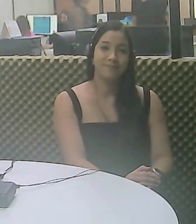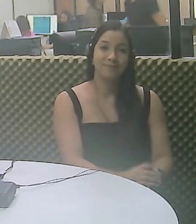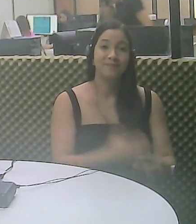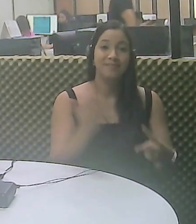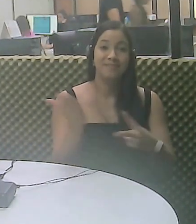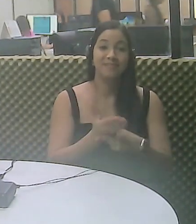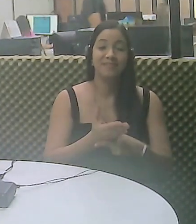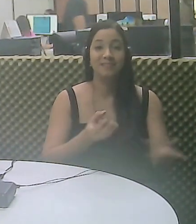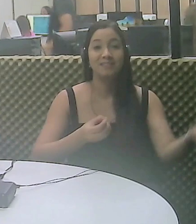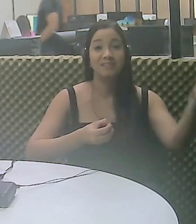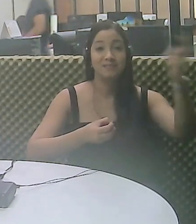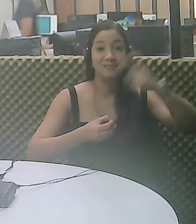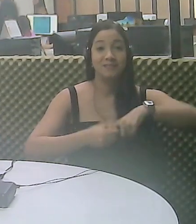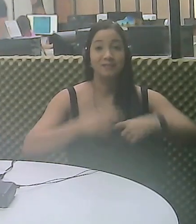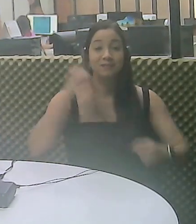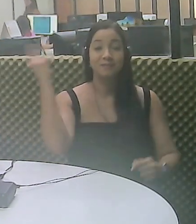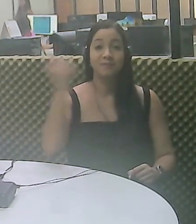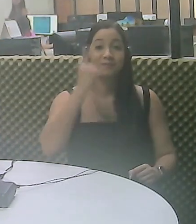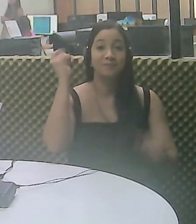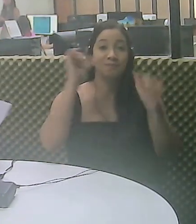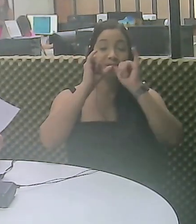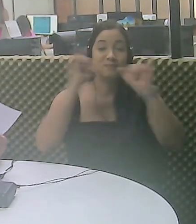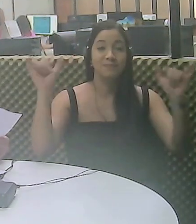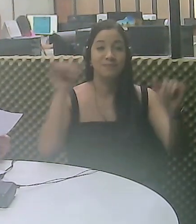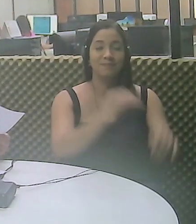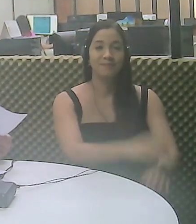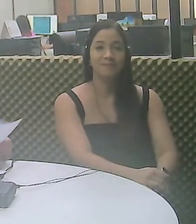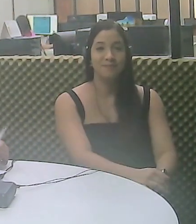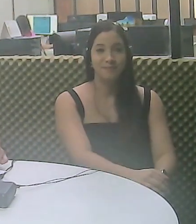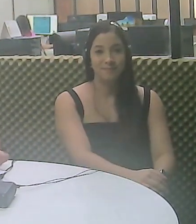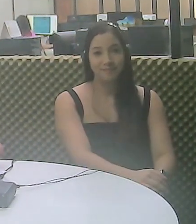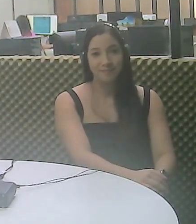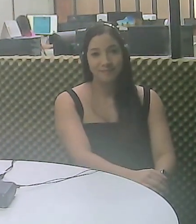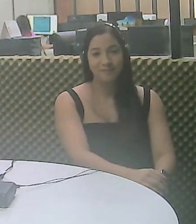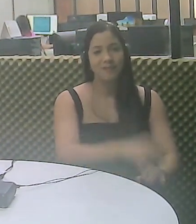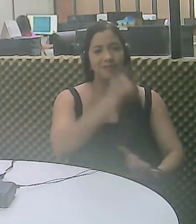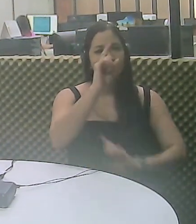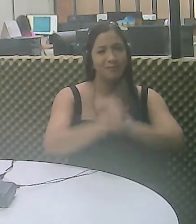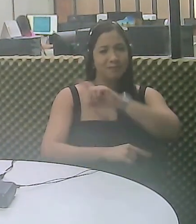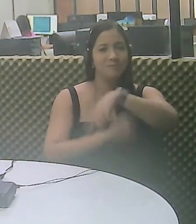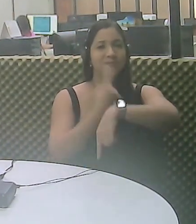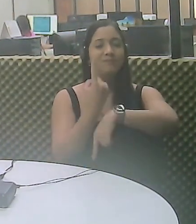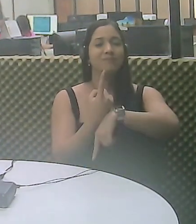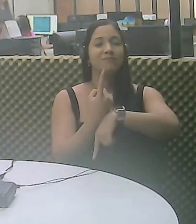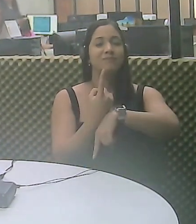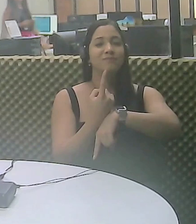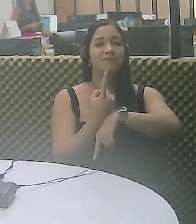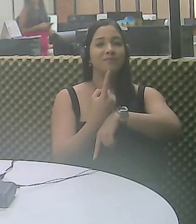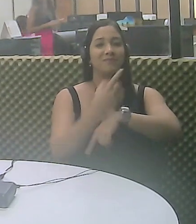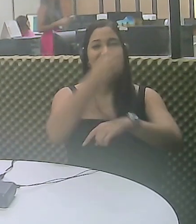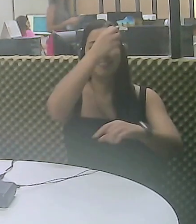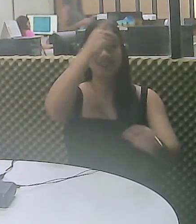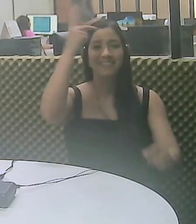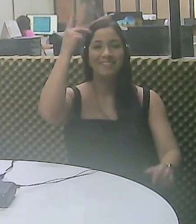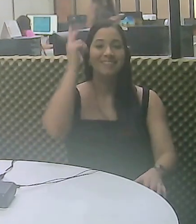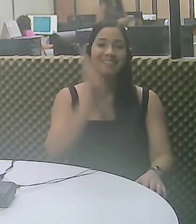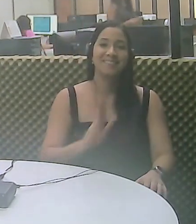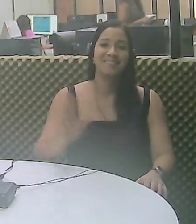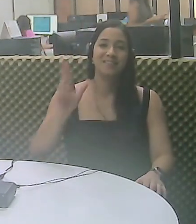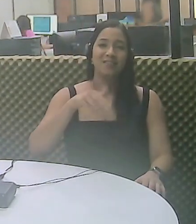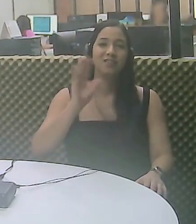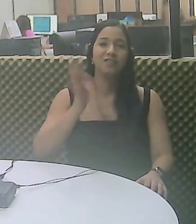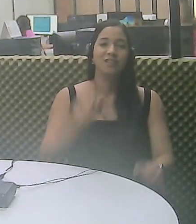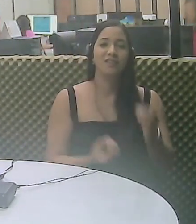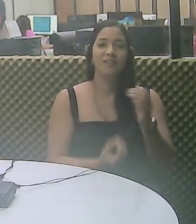Vamos para um breve intervalo e já voltamos com o giro de notícias. Inovar é com a Prefeitura de Uberlândia. Ela já